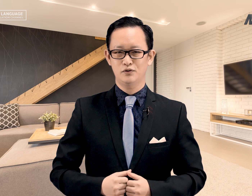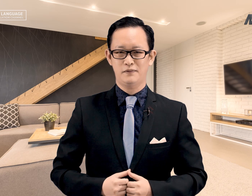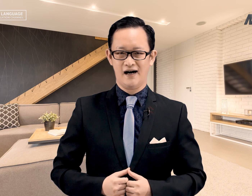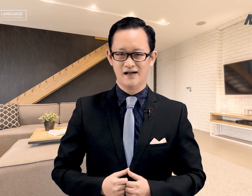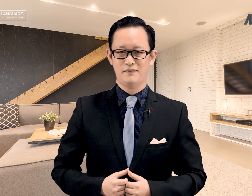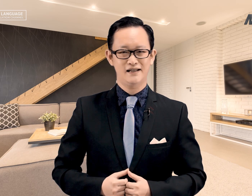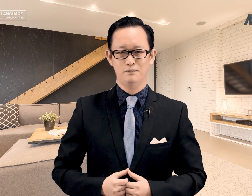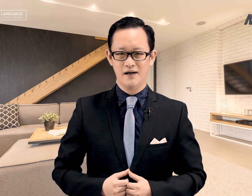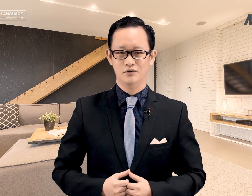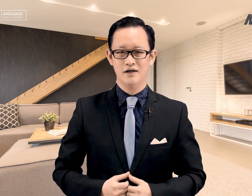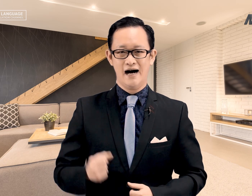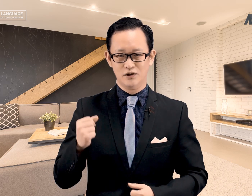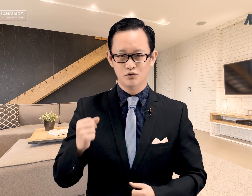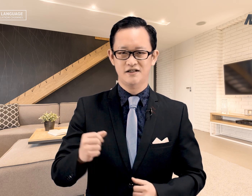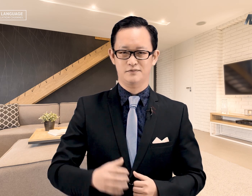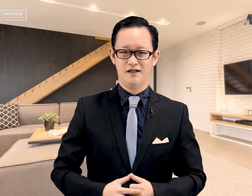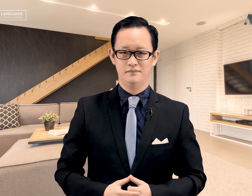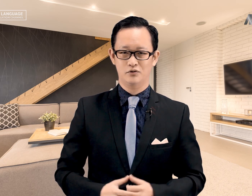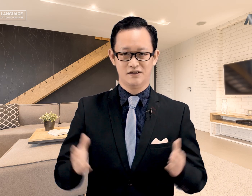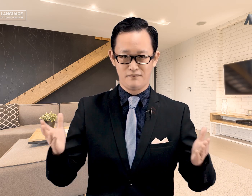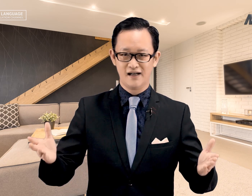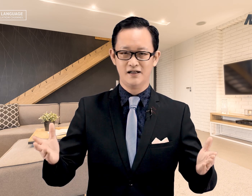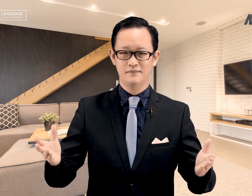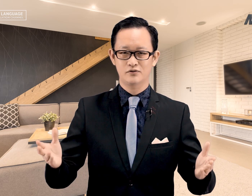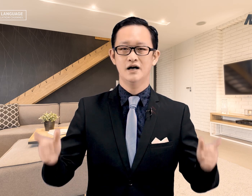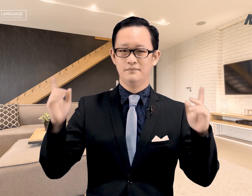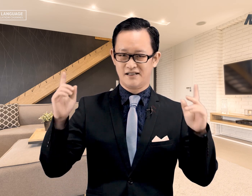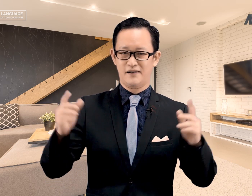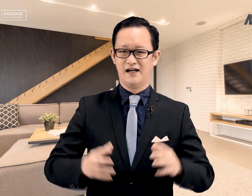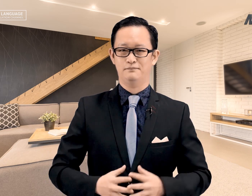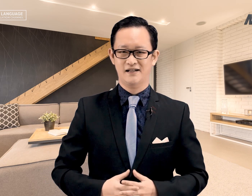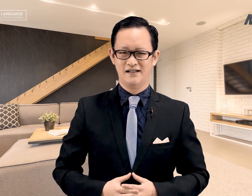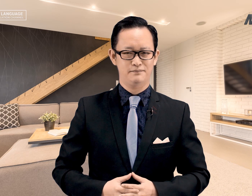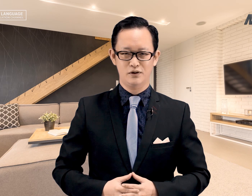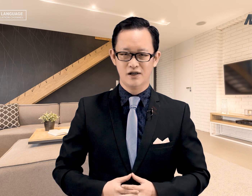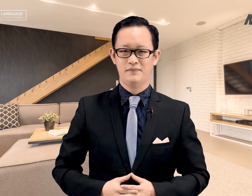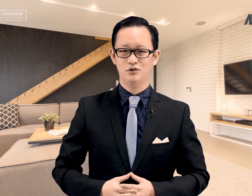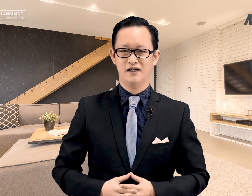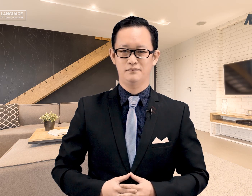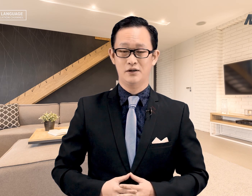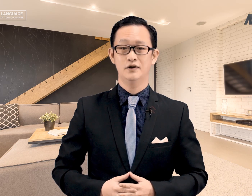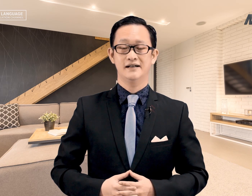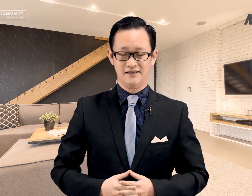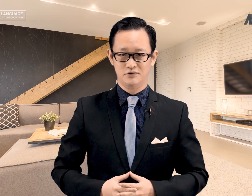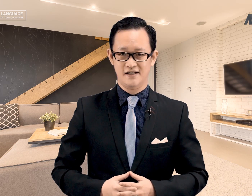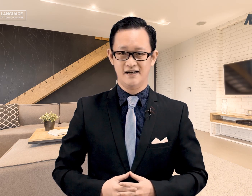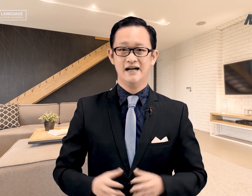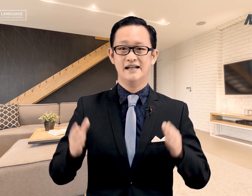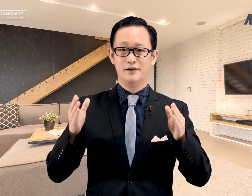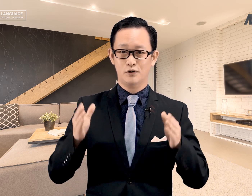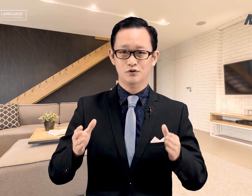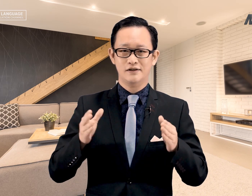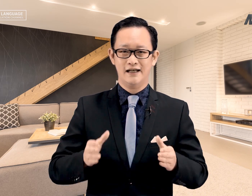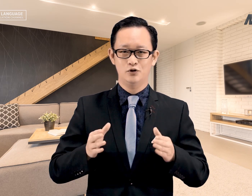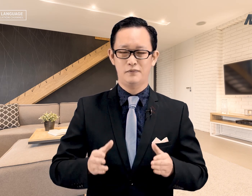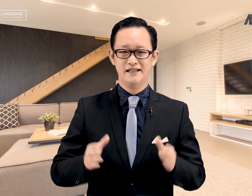dengan penuh pengharapan yang baru, antusiasme yang baru, semangat yang baru, bersama dengan berkat dan pengurapan Tuhan yang baru, dan tentu saja